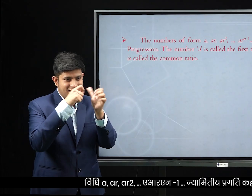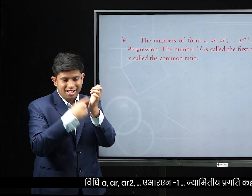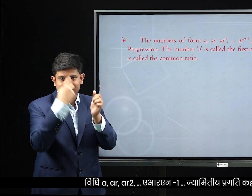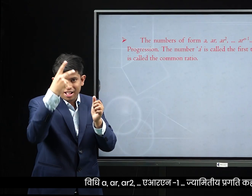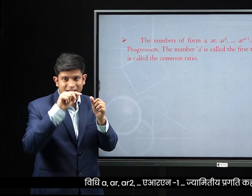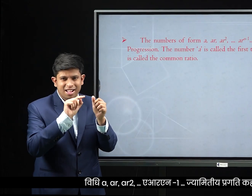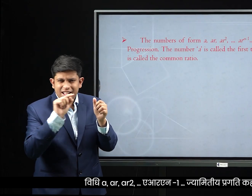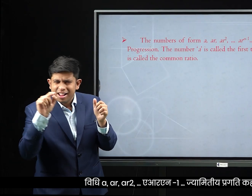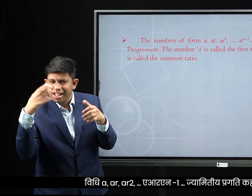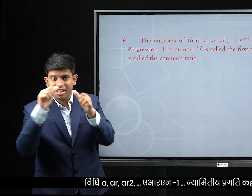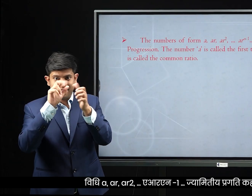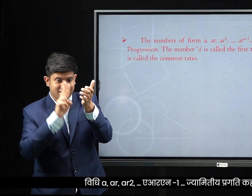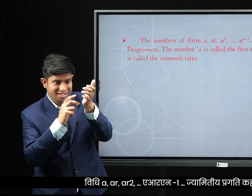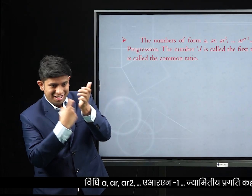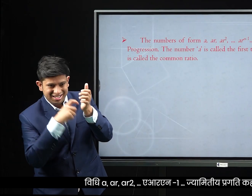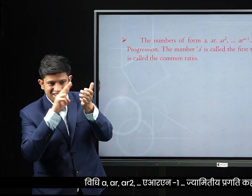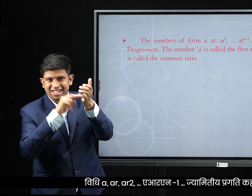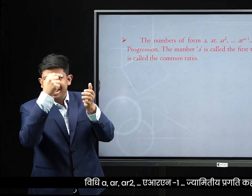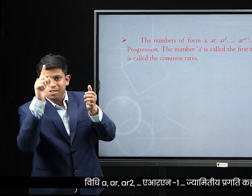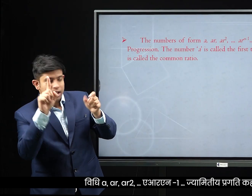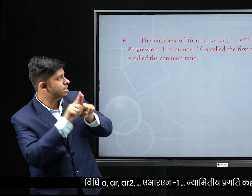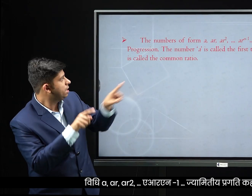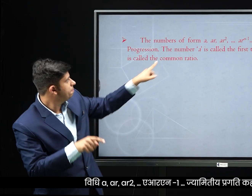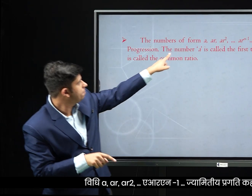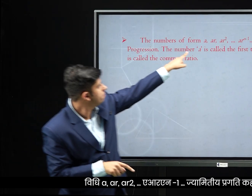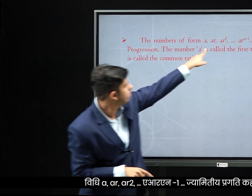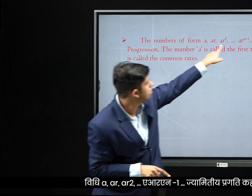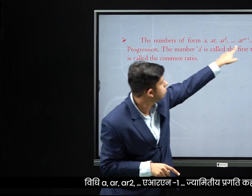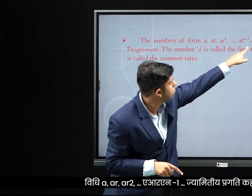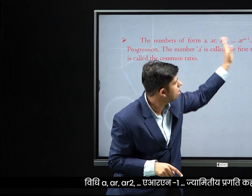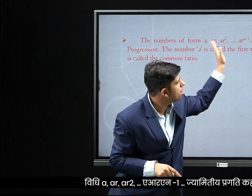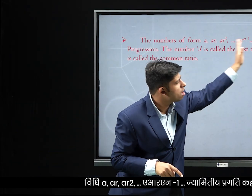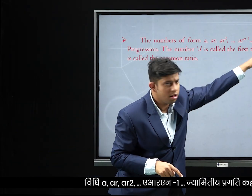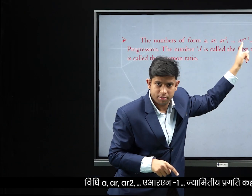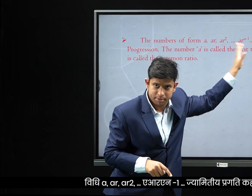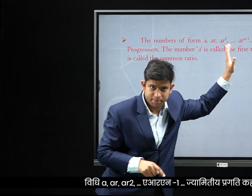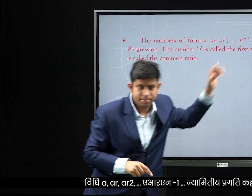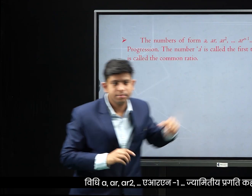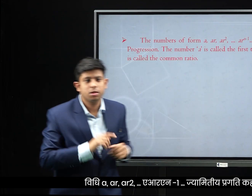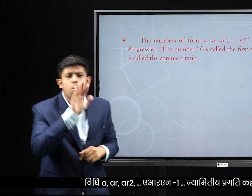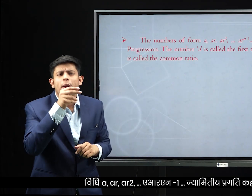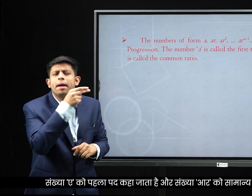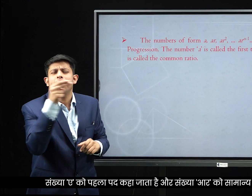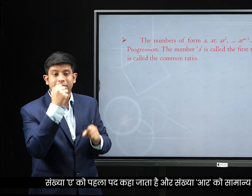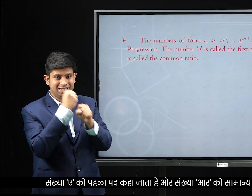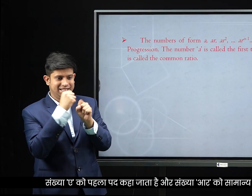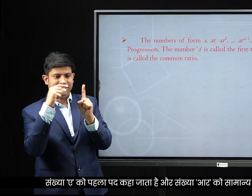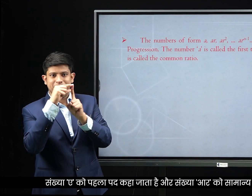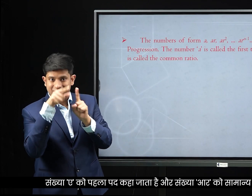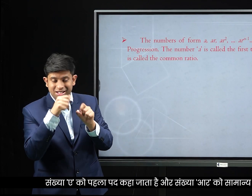AR अप टू ARN-1 ज्यामितीय प्रगति कहा जाता है। संख्या ए को